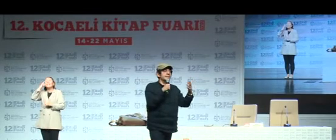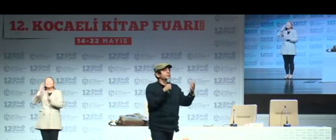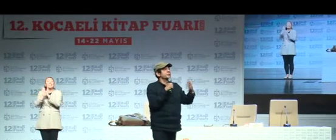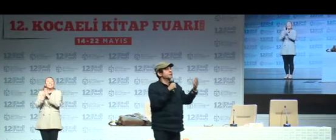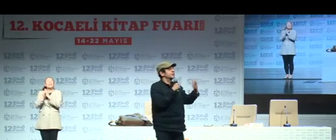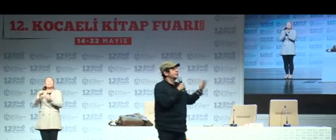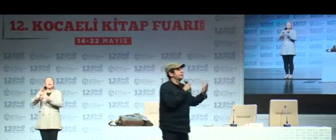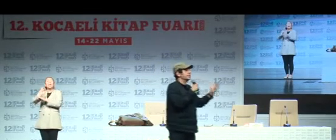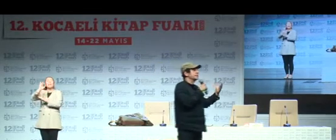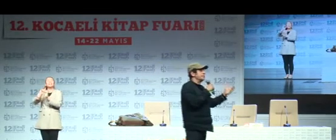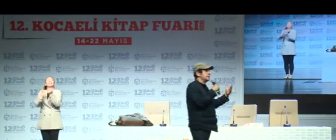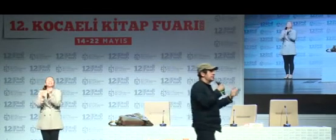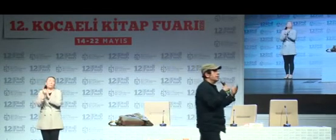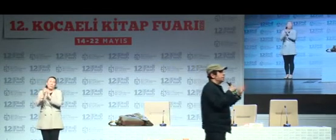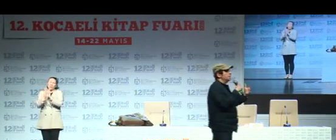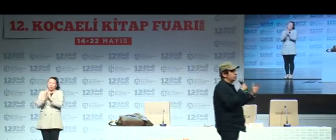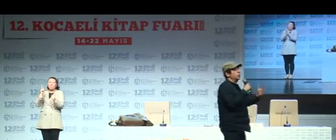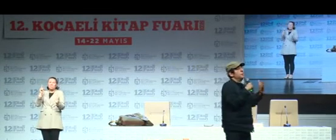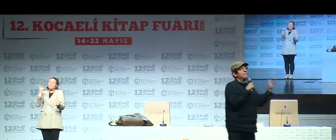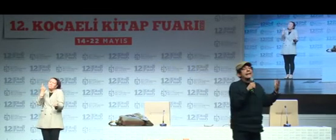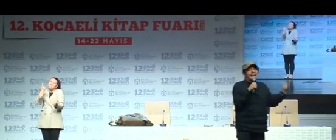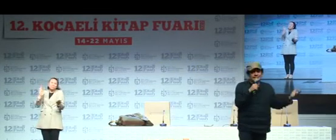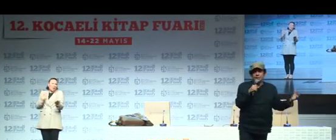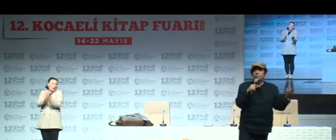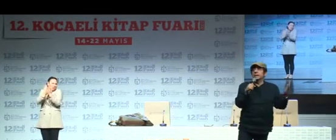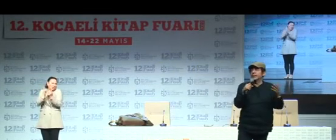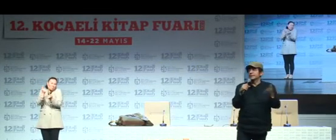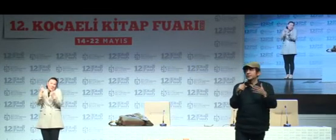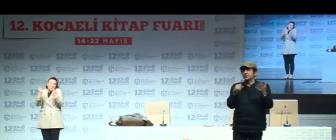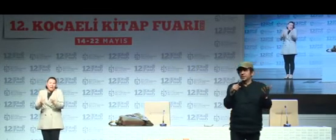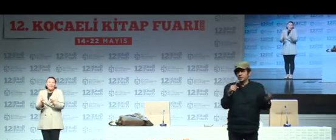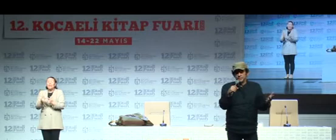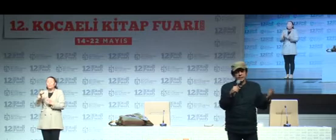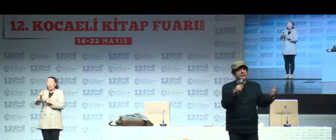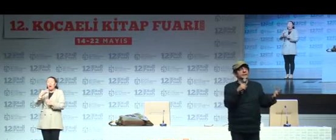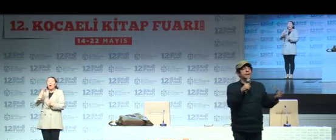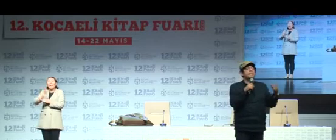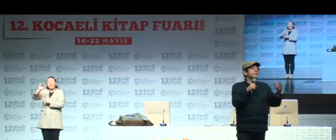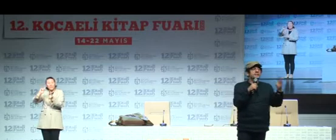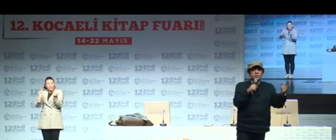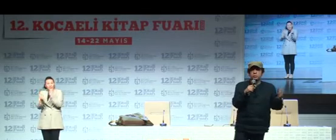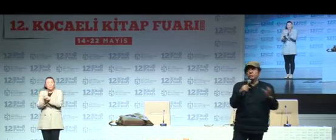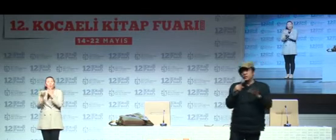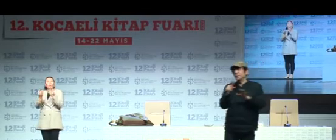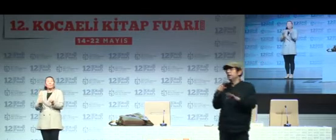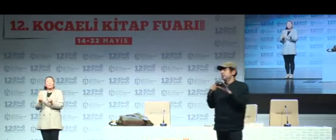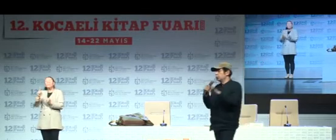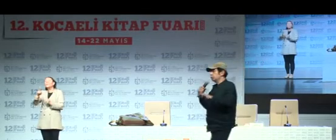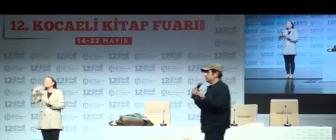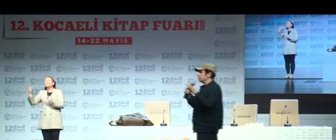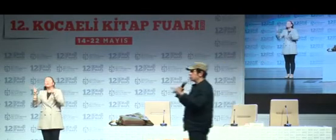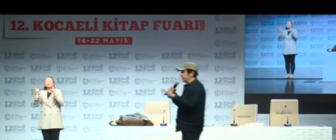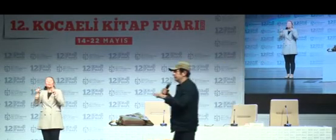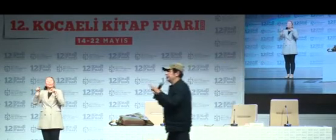hayatınızı değiştirecek bir kitaba rastlayabilirsiniz bir gün, bir yerde. O da hayatınızı değiştirebilir hakikaten. Yeni Nesil ve Mizah